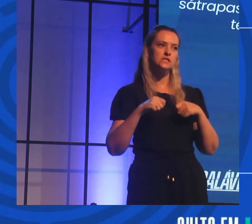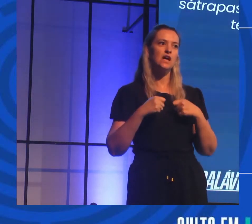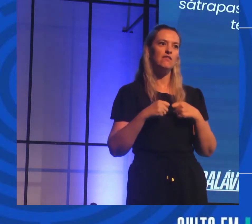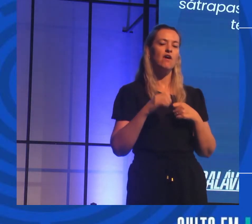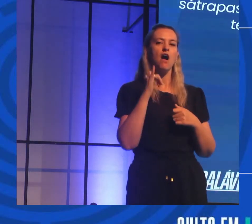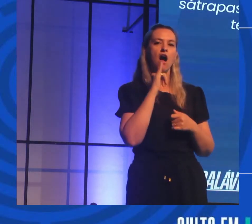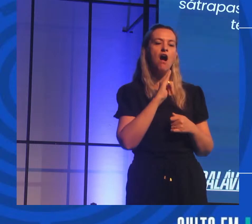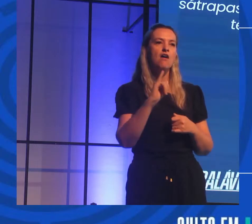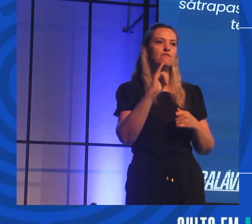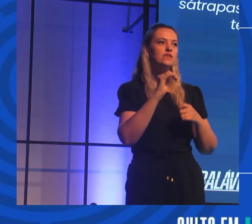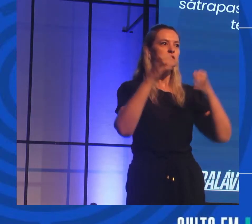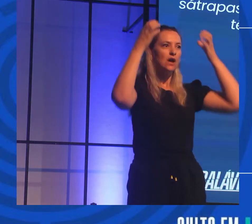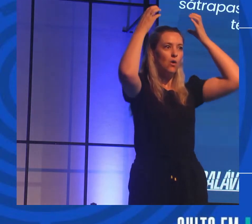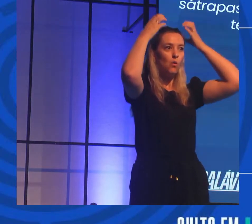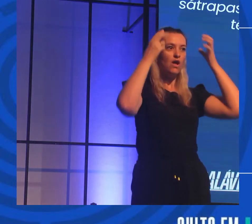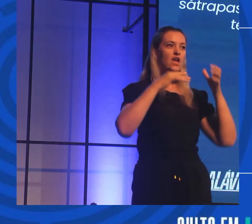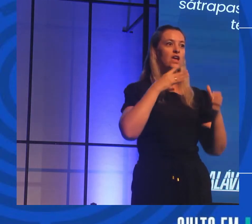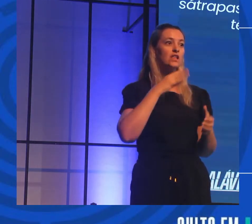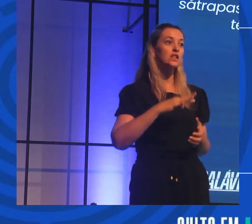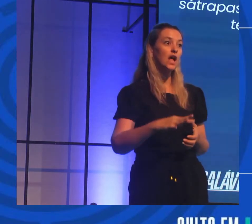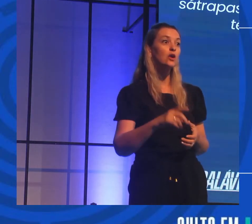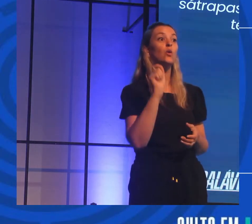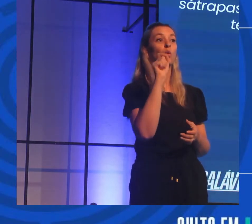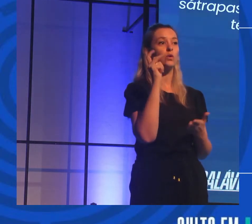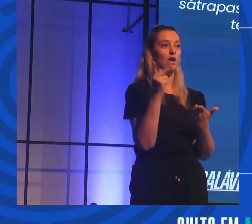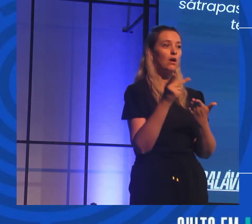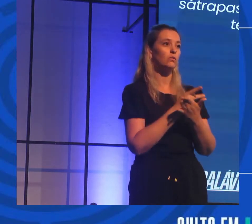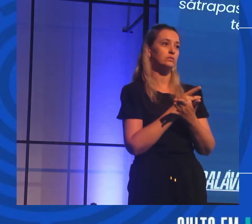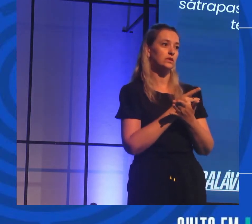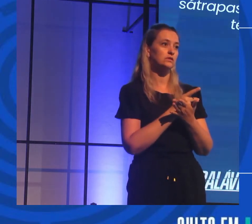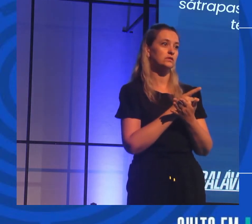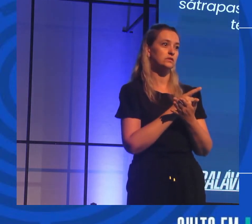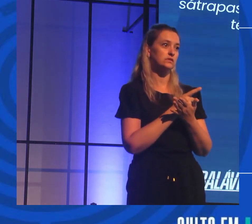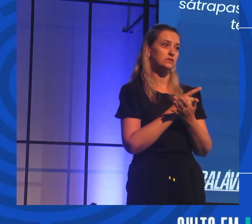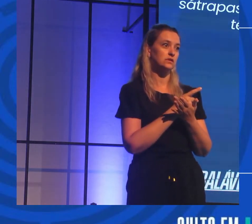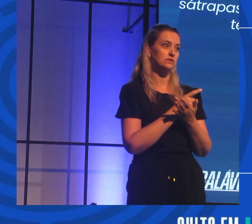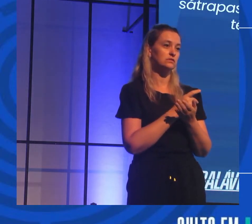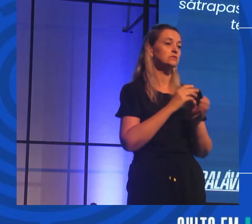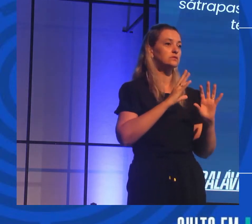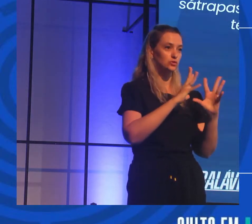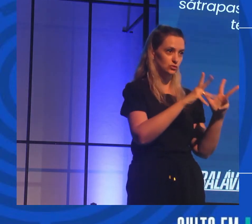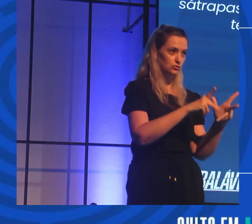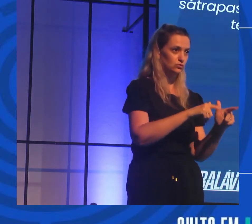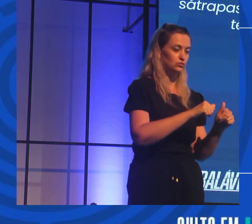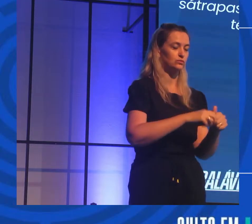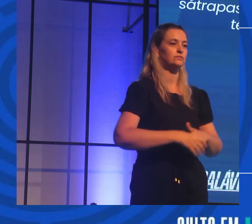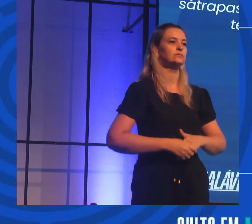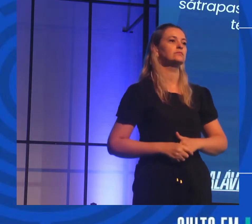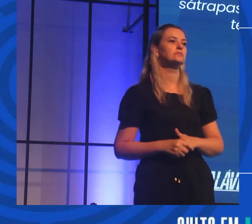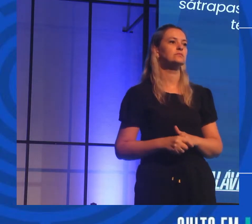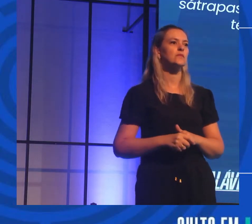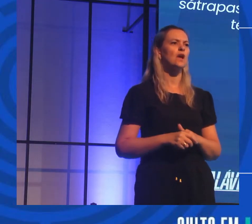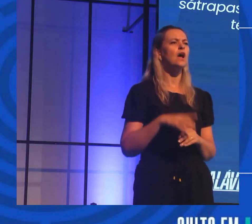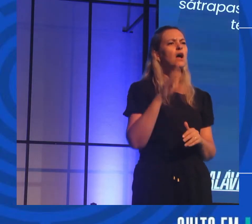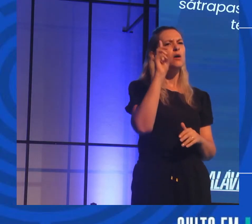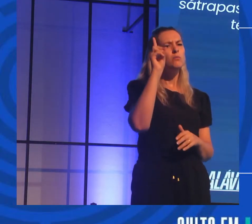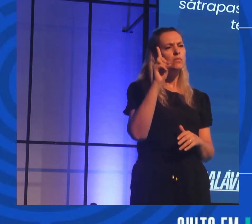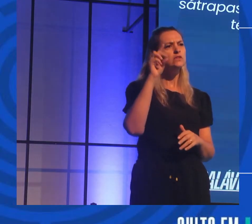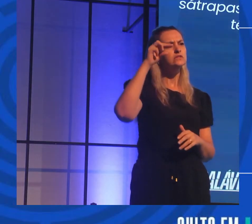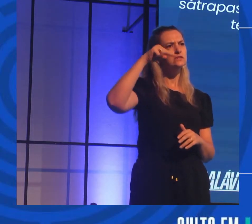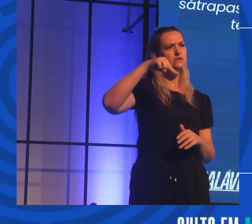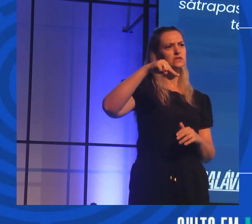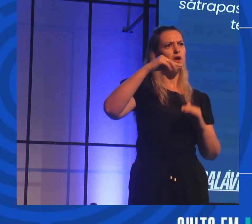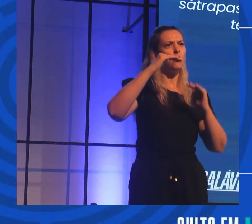destacou tanto entre os supervisores e os sátrapas, por suas grandes qualidades, que o rei planejava tê-lo